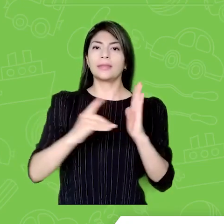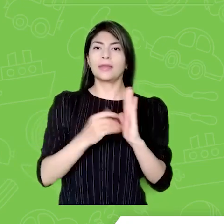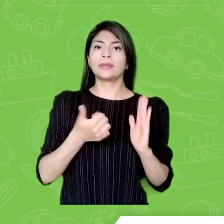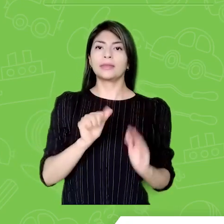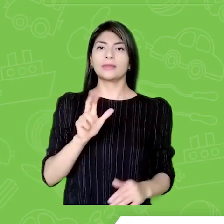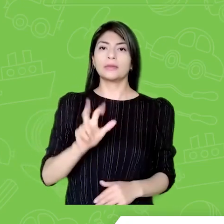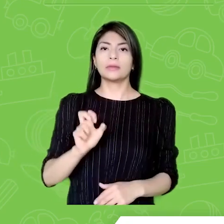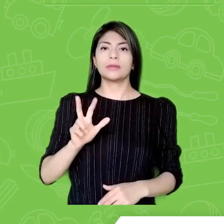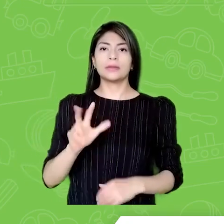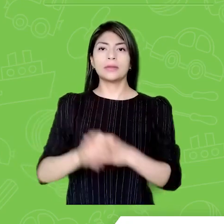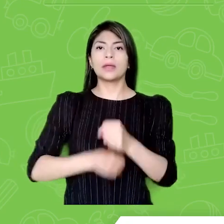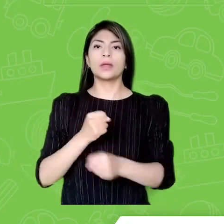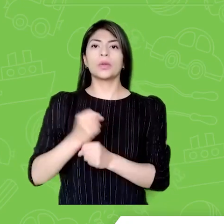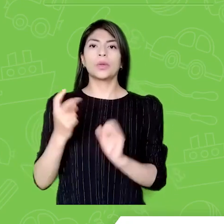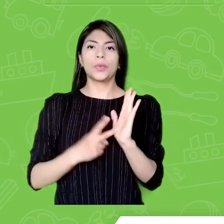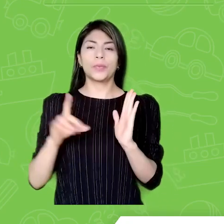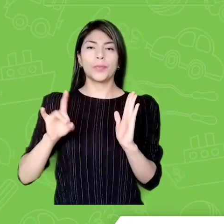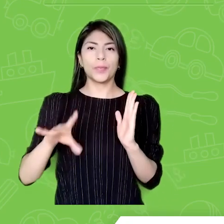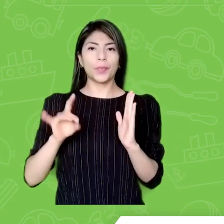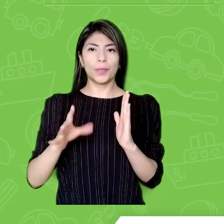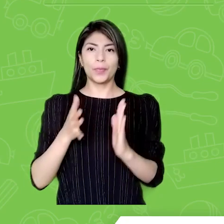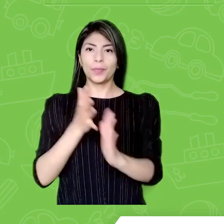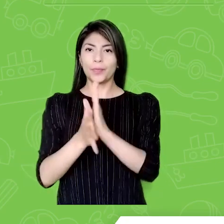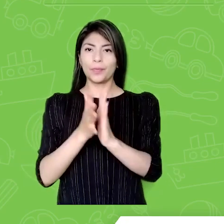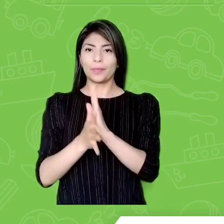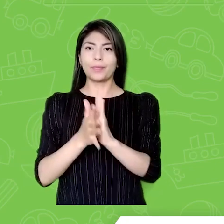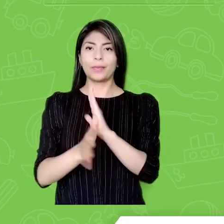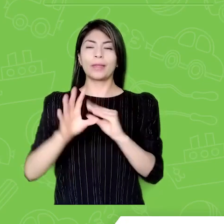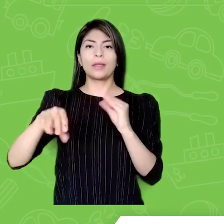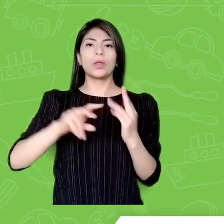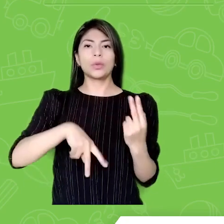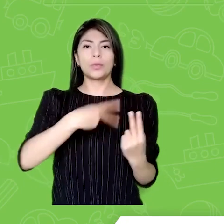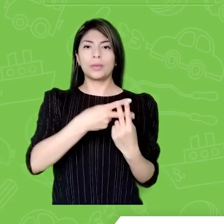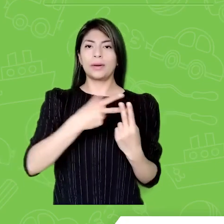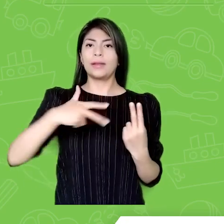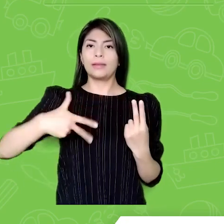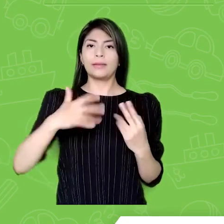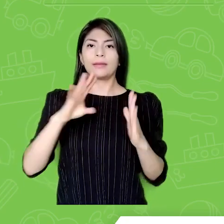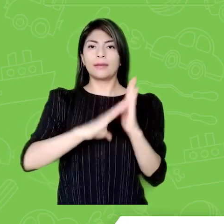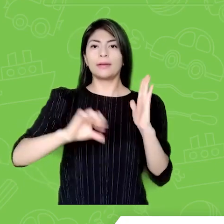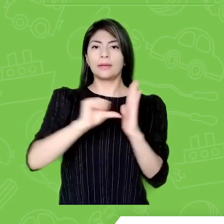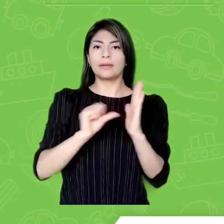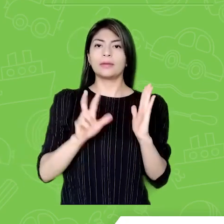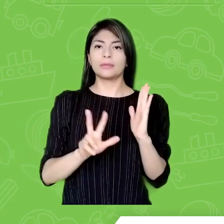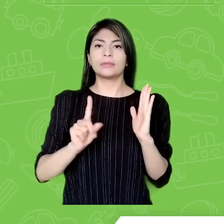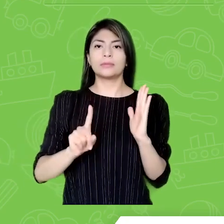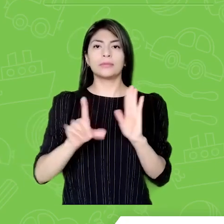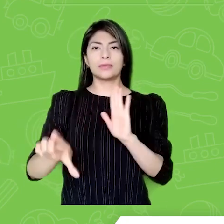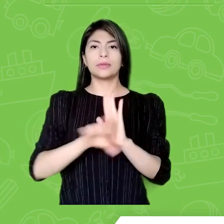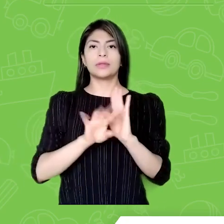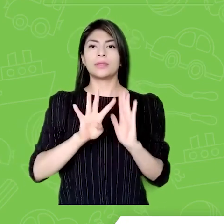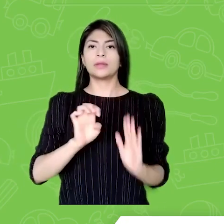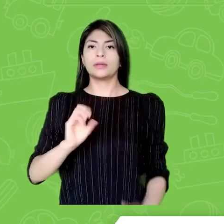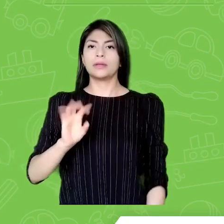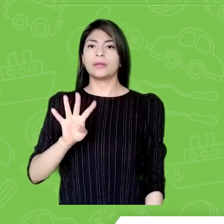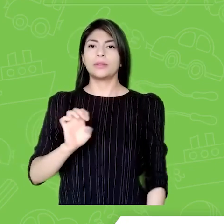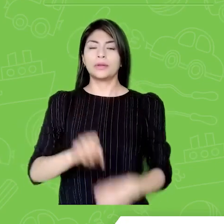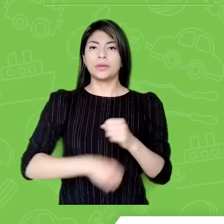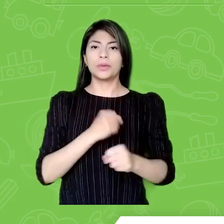2.2.6.13 del Decreto 1083 de 2015, en concordancia con el numeral 3 del artículo 31 de la